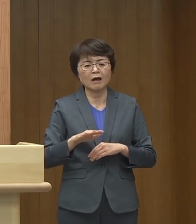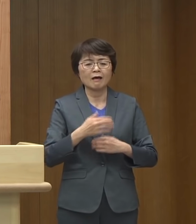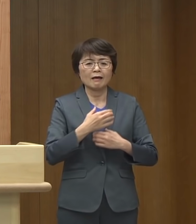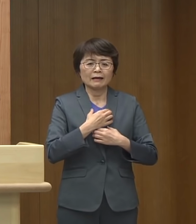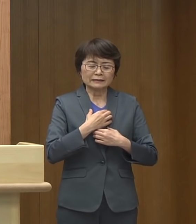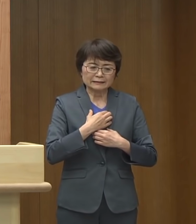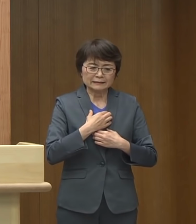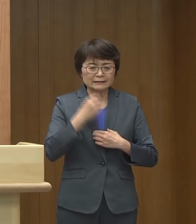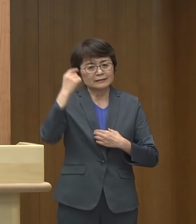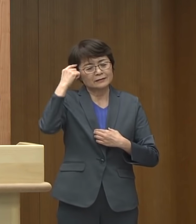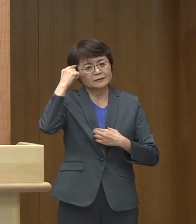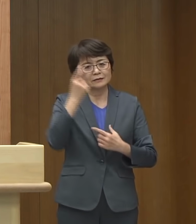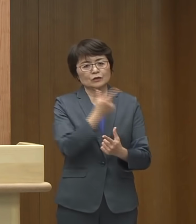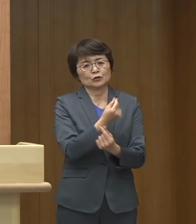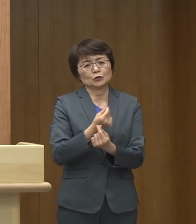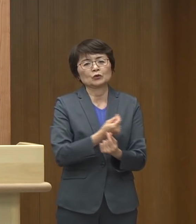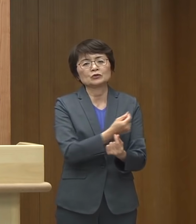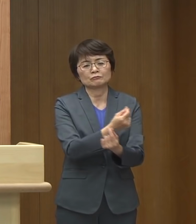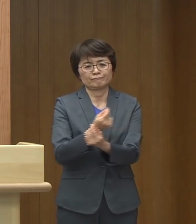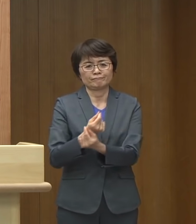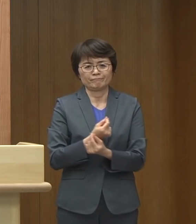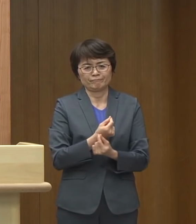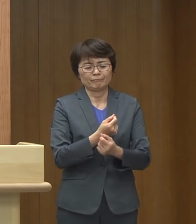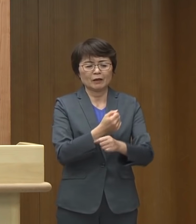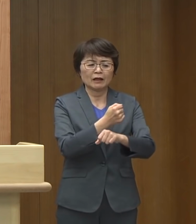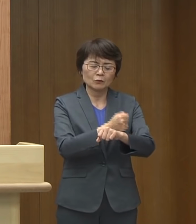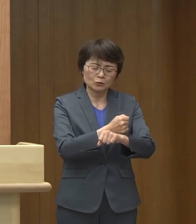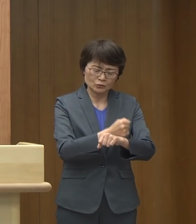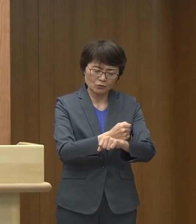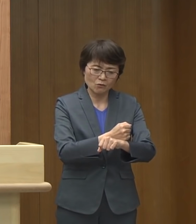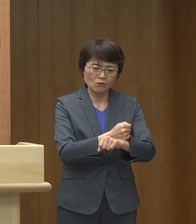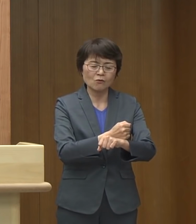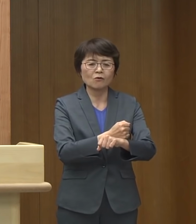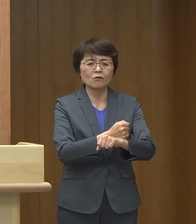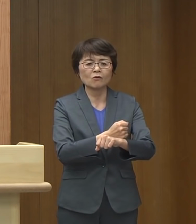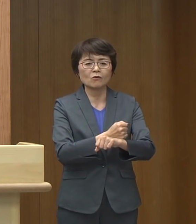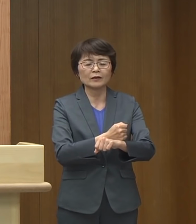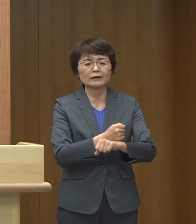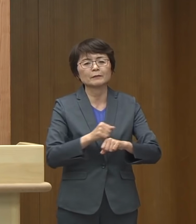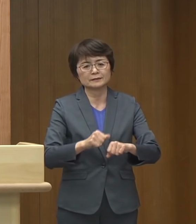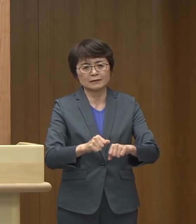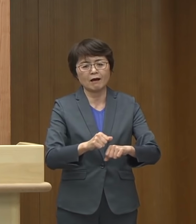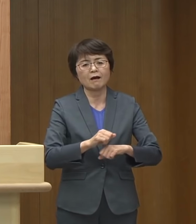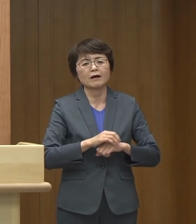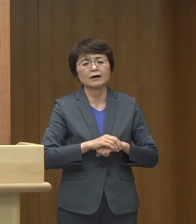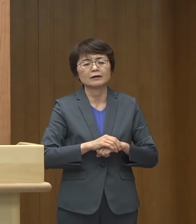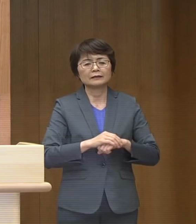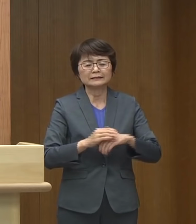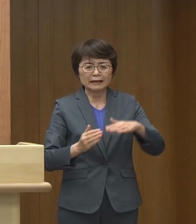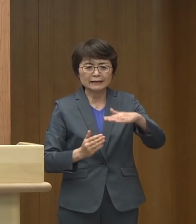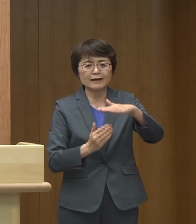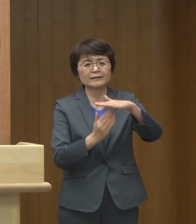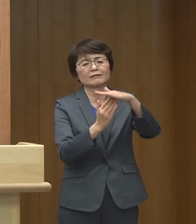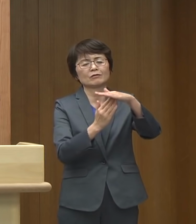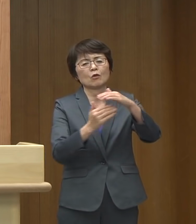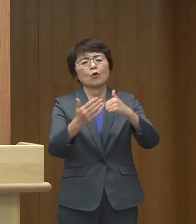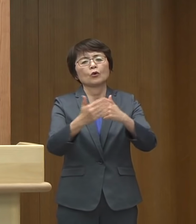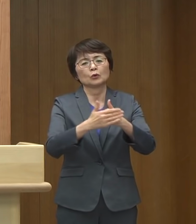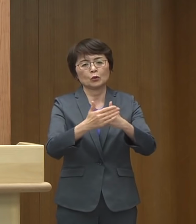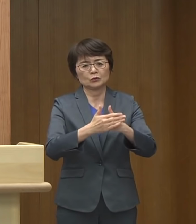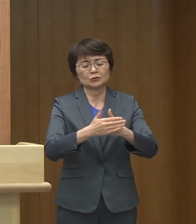識を共有をしていただきまして、ご苦労をおかけをする中において最大限のご協